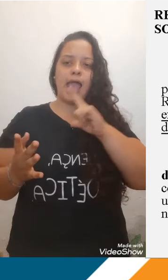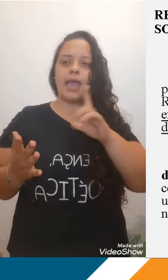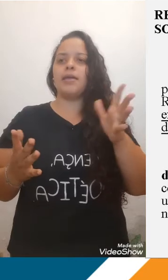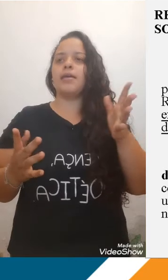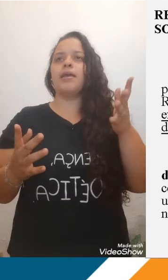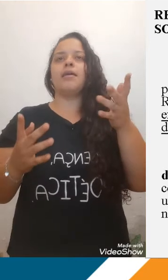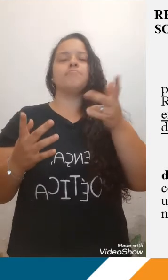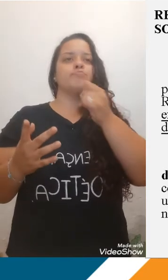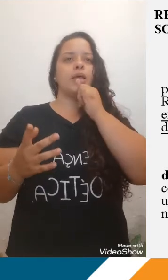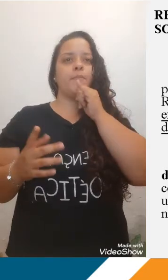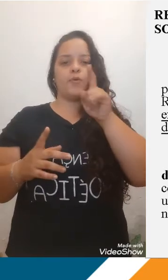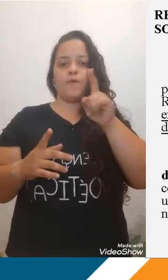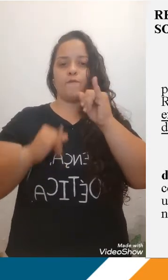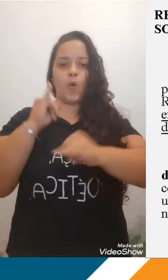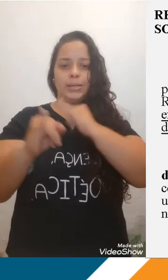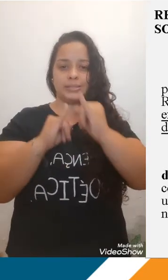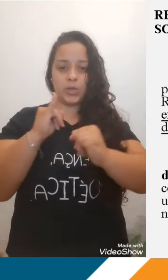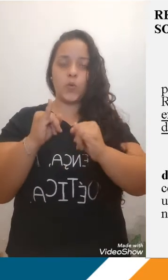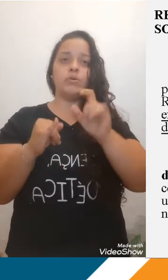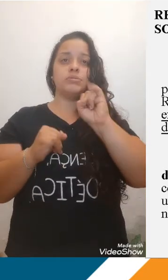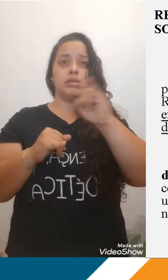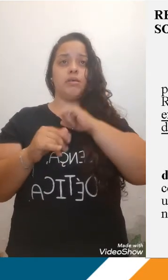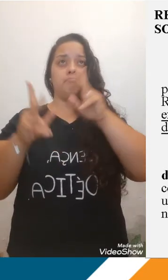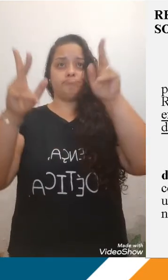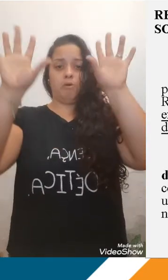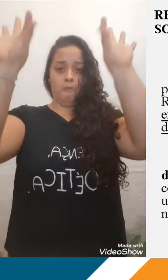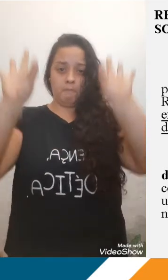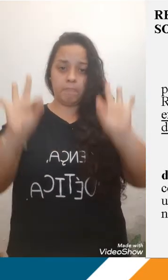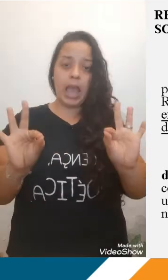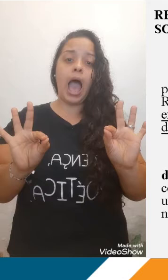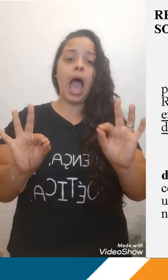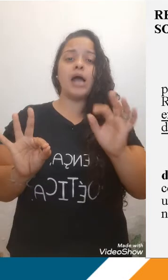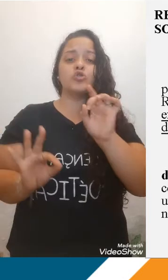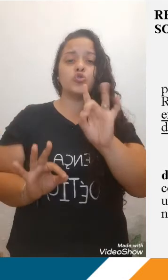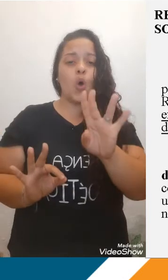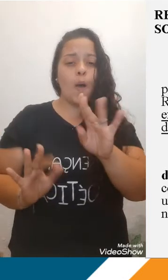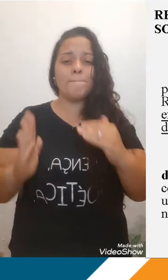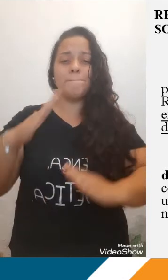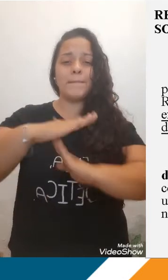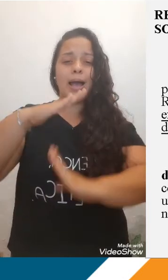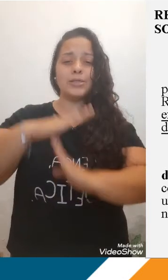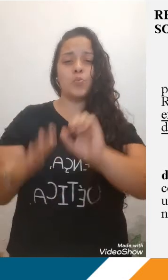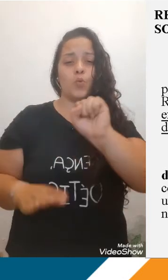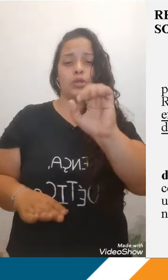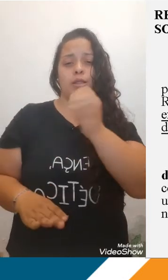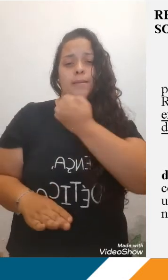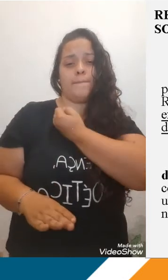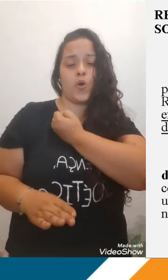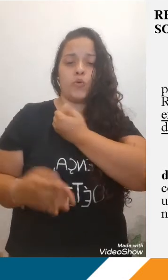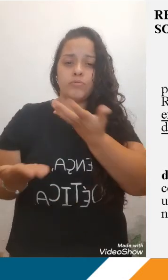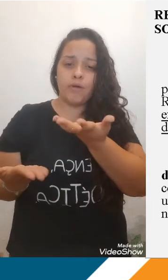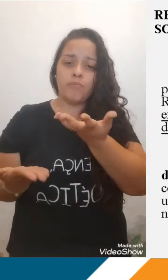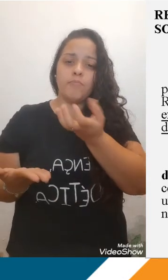ele recorta essas informações, o máximo de pontuação que ele consegue nessa competência é 80 pontos, e isso não é o que se